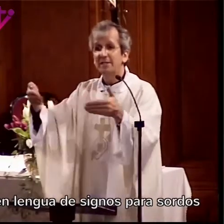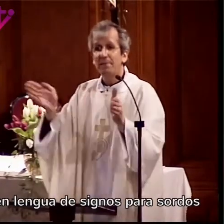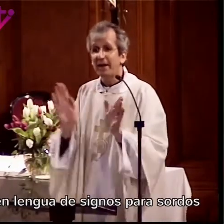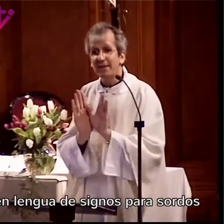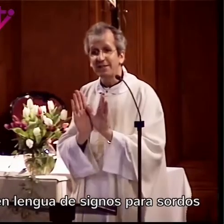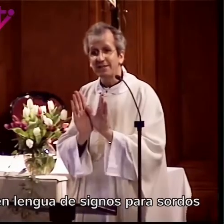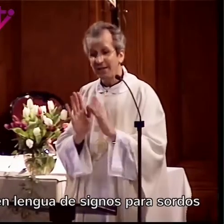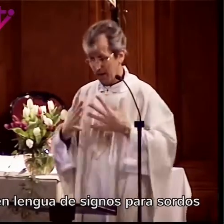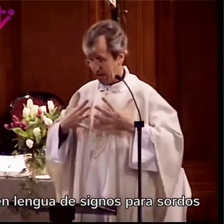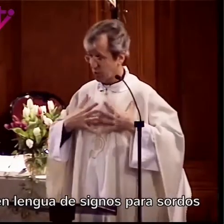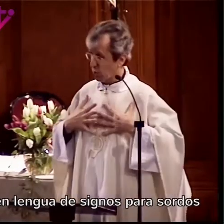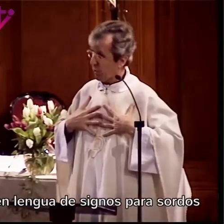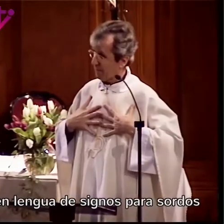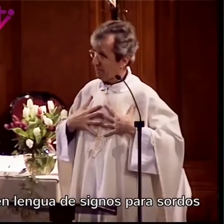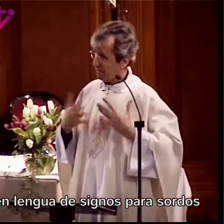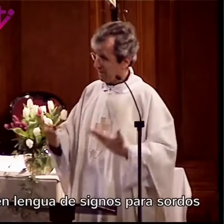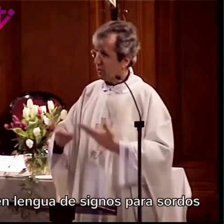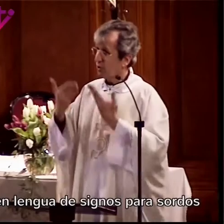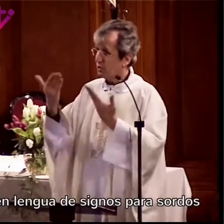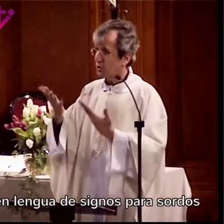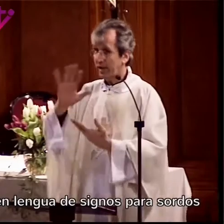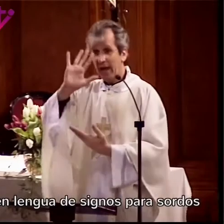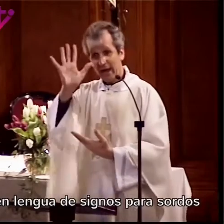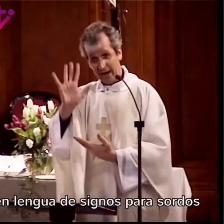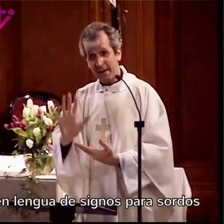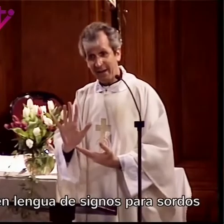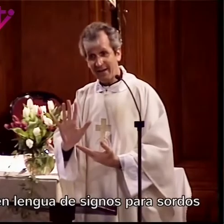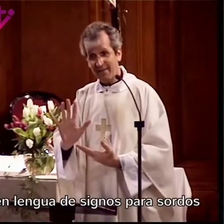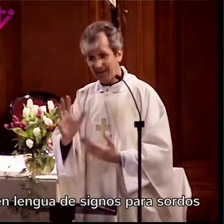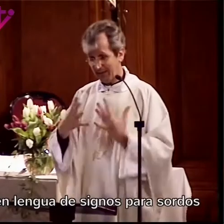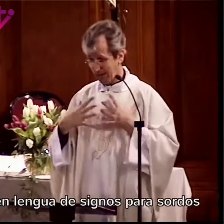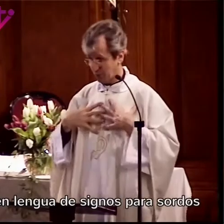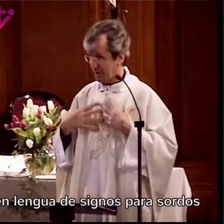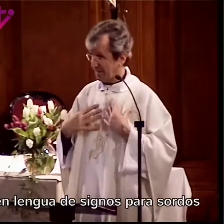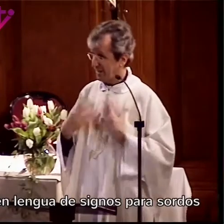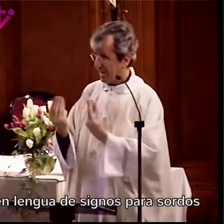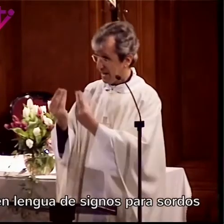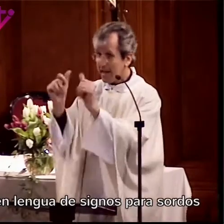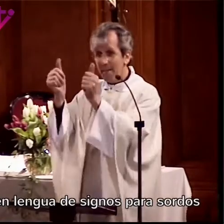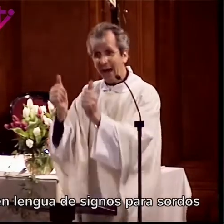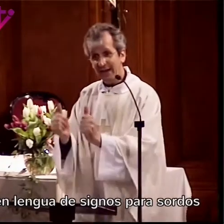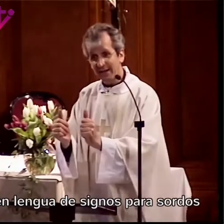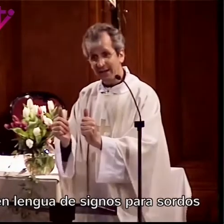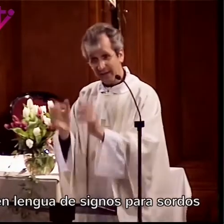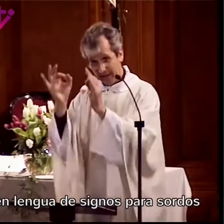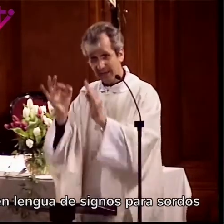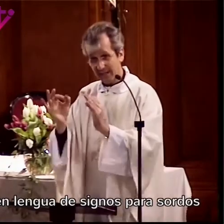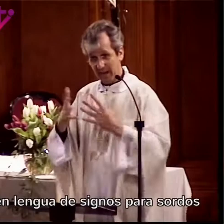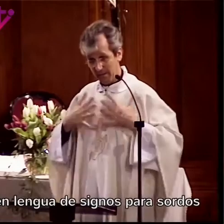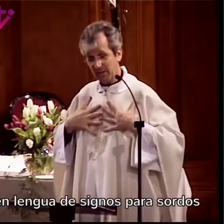paredes es un cuerpo glorioso que en apariencia diríamos de imagen es el mismo